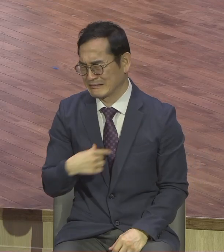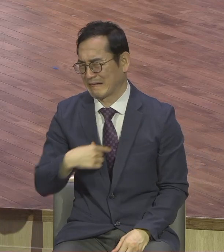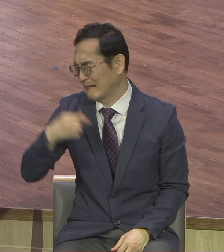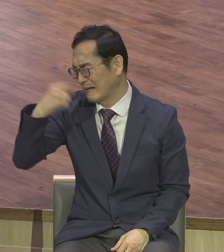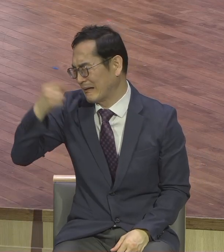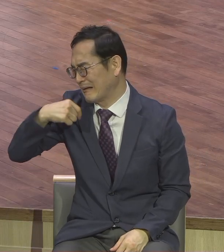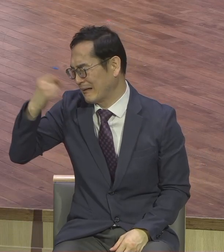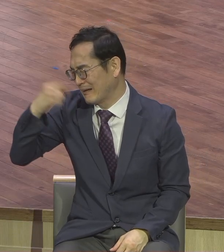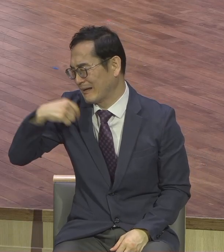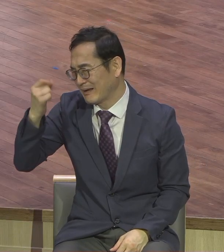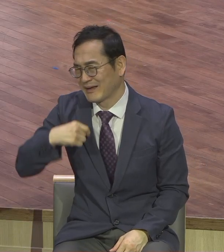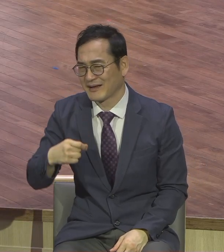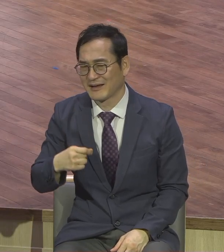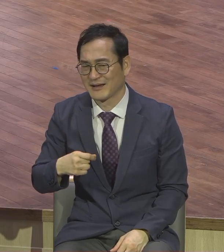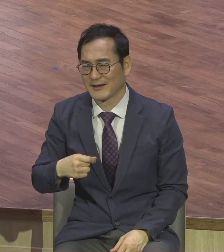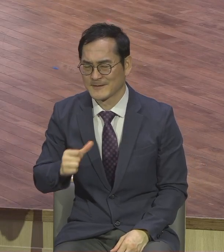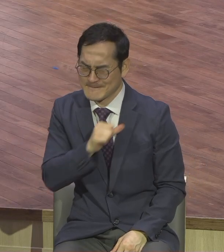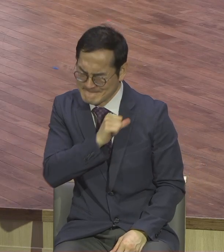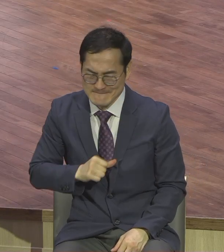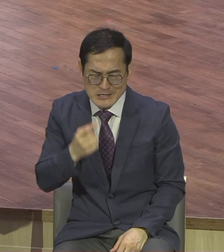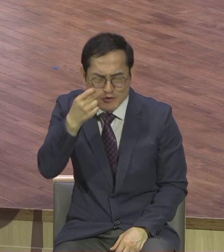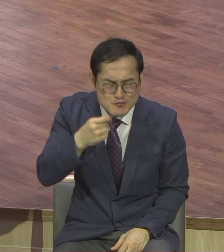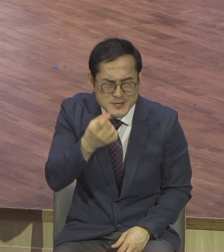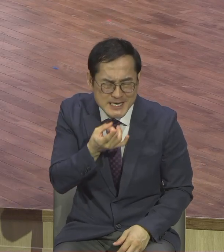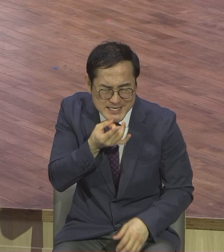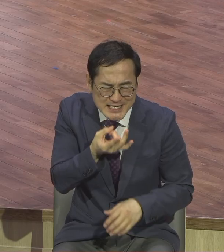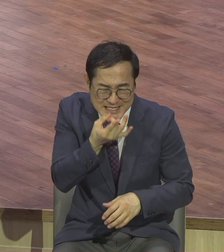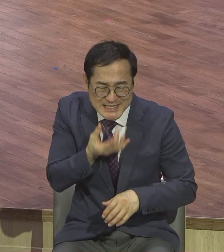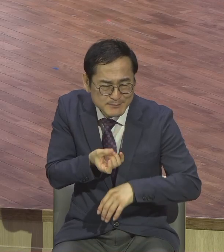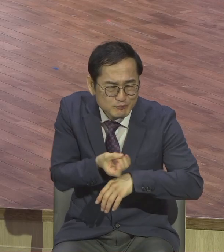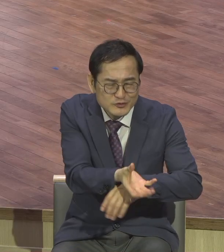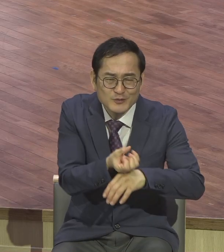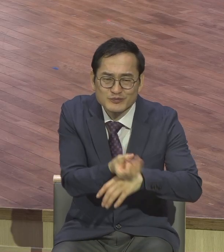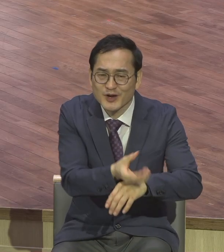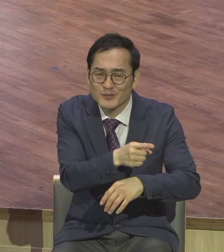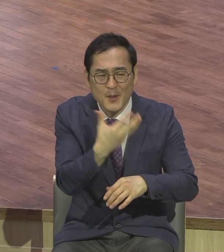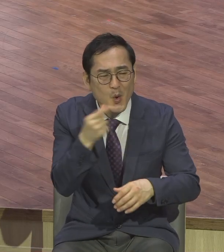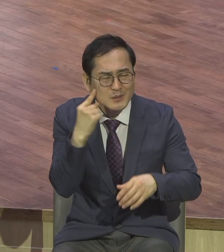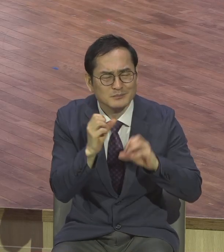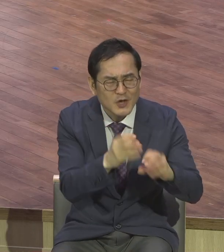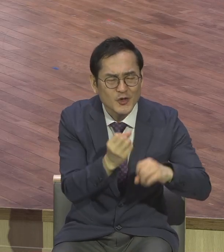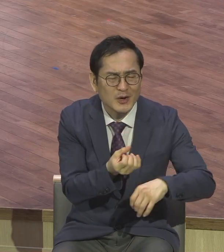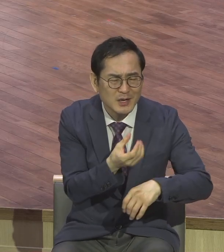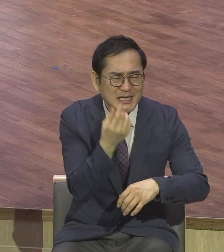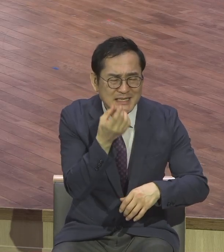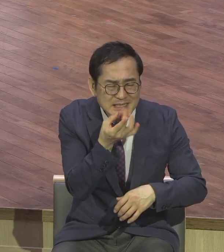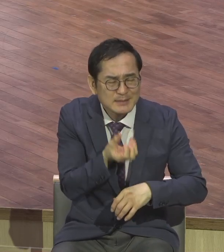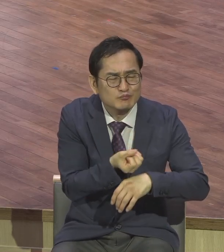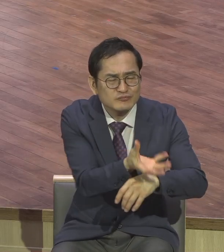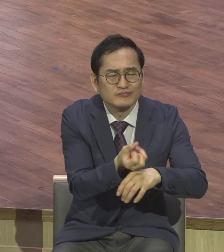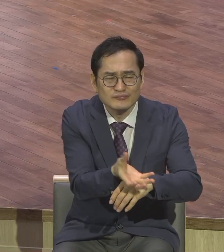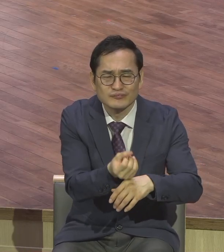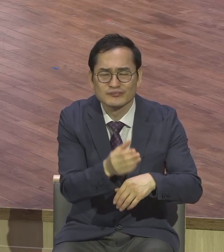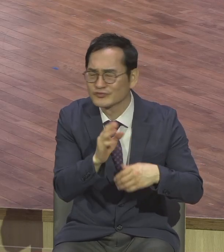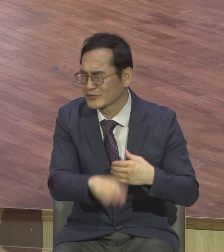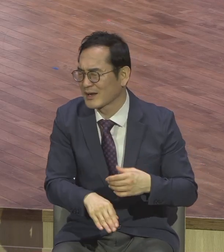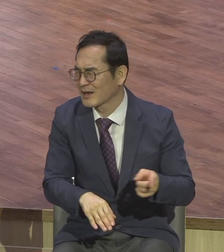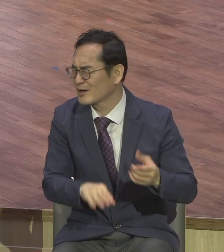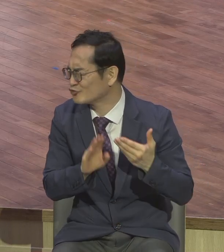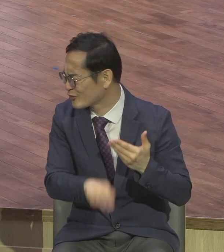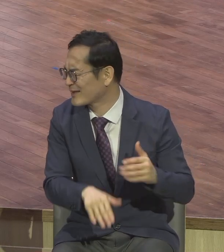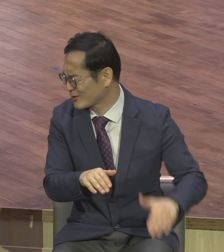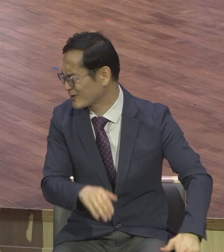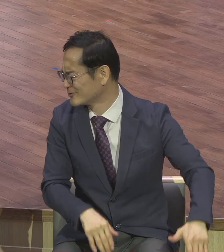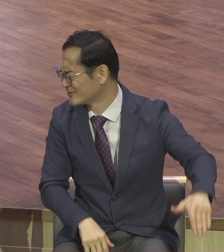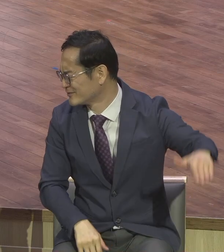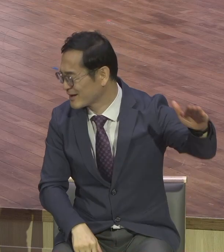막 막연하고 짜증을. 올 때 그 기쁨 말 못합니다. 하, 천하를 다 가진 것 같아. 주님 사진